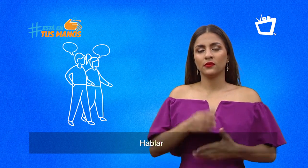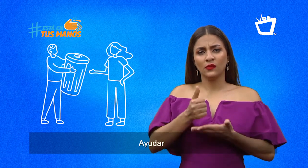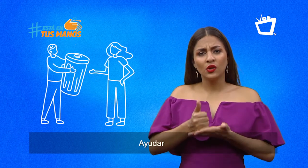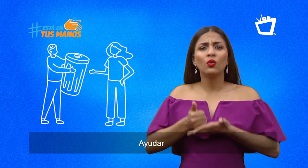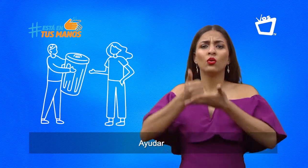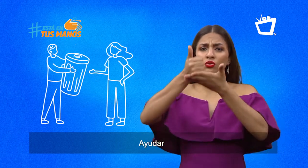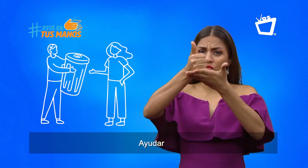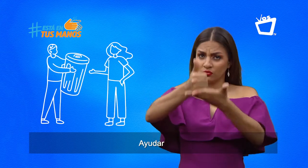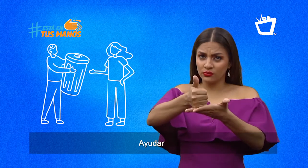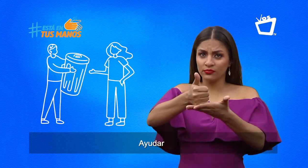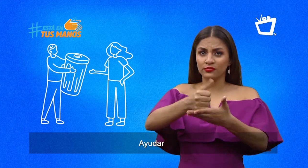ayudar